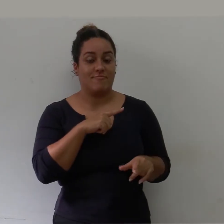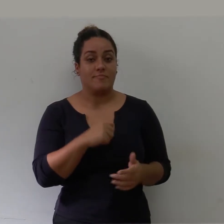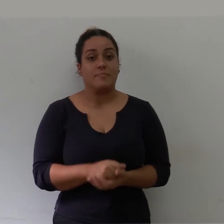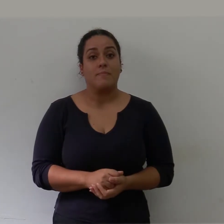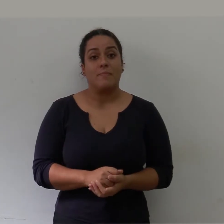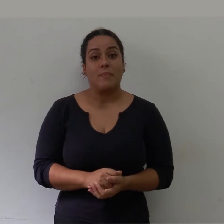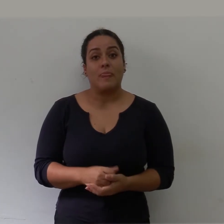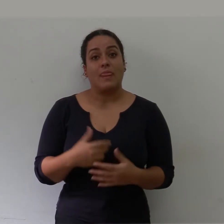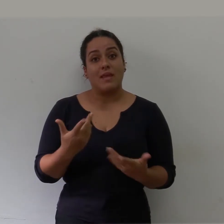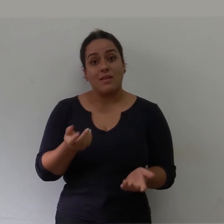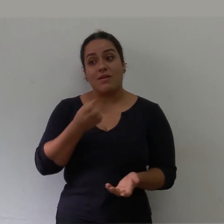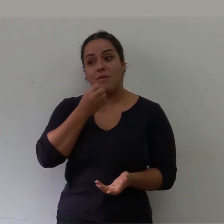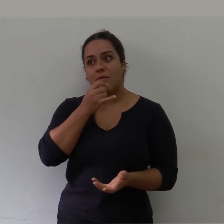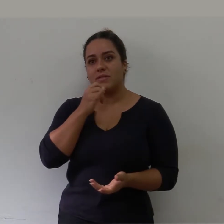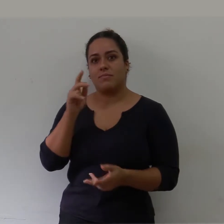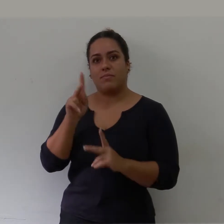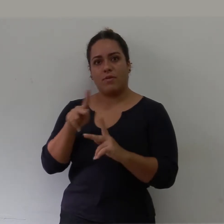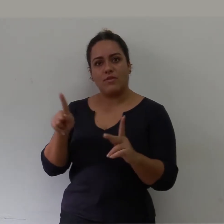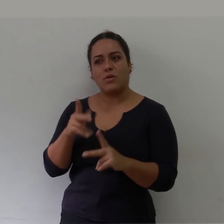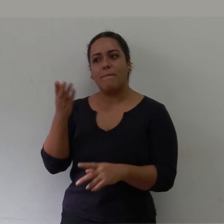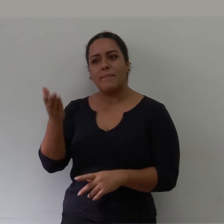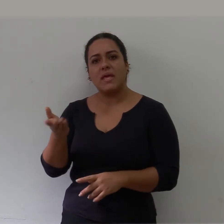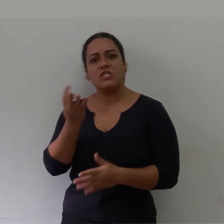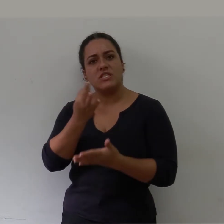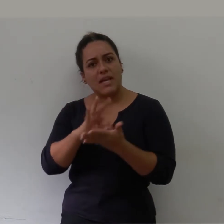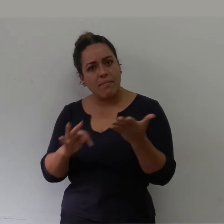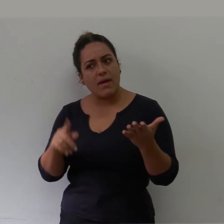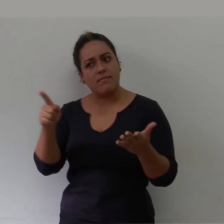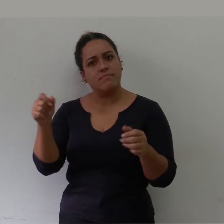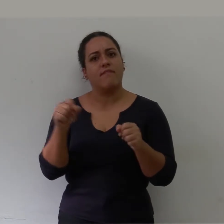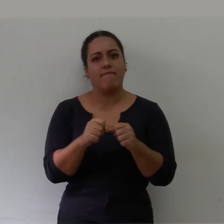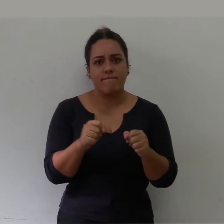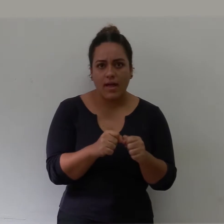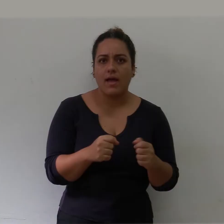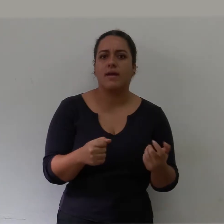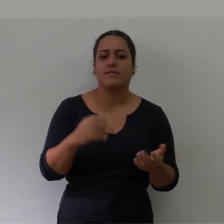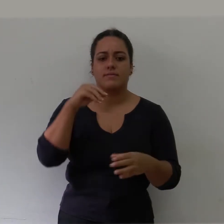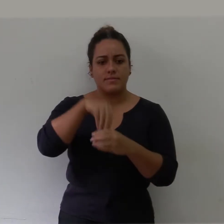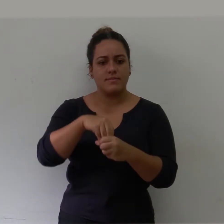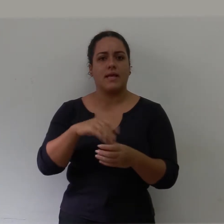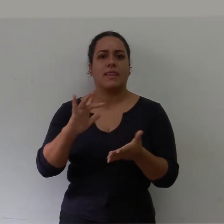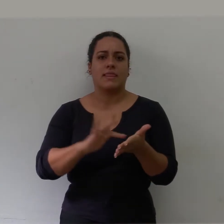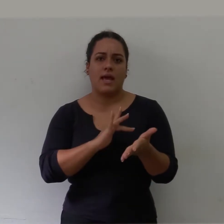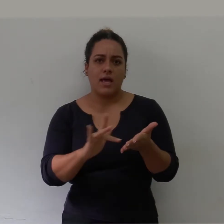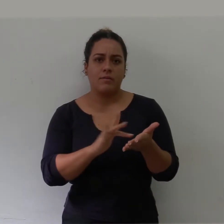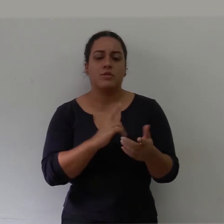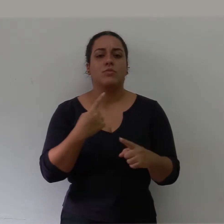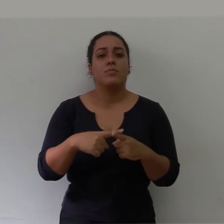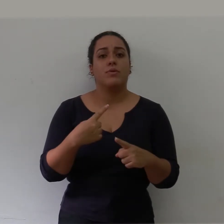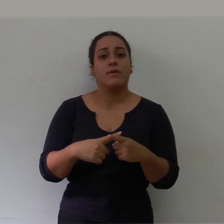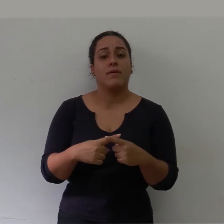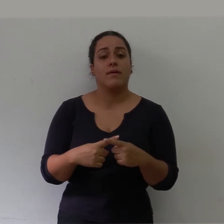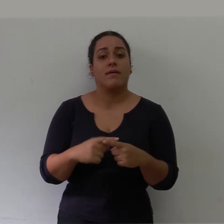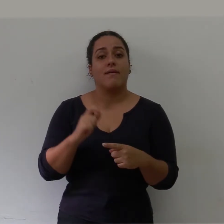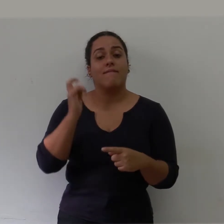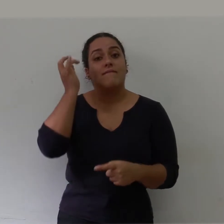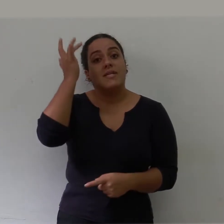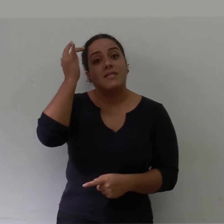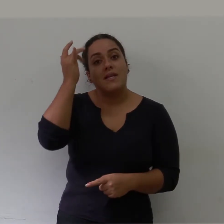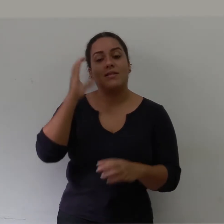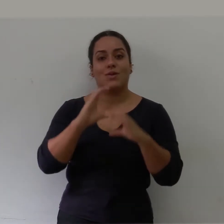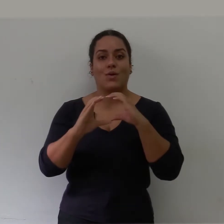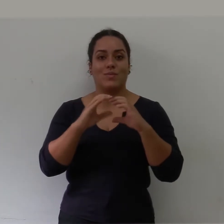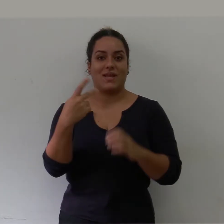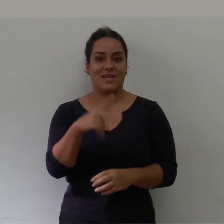eles pedem para ele fazer algum trabalho, alguma coisa assim, eles já pedem para ele fazer no tablet, porque isso é uma coisa assim que facilita